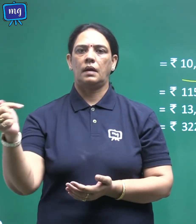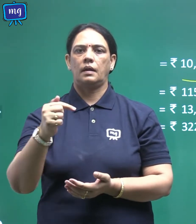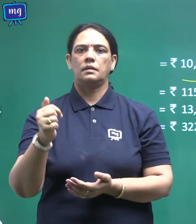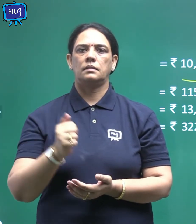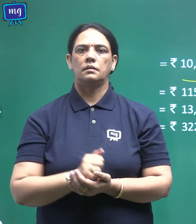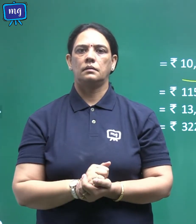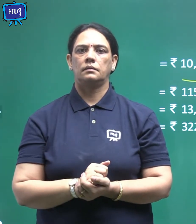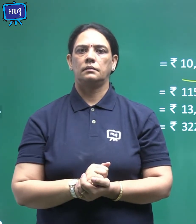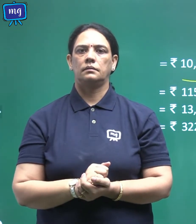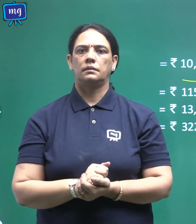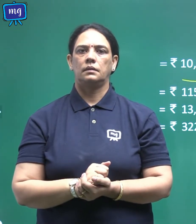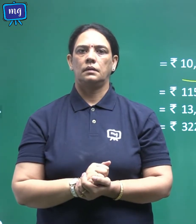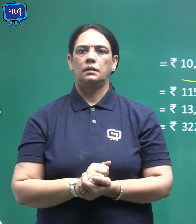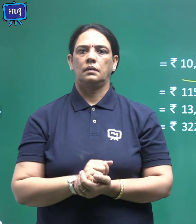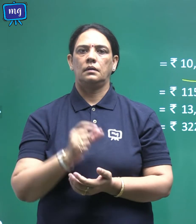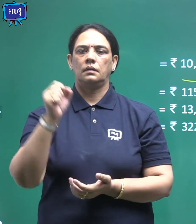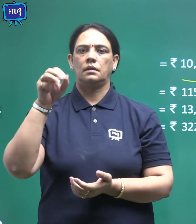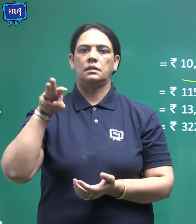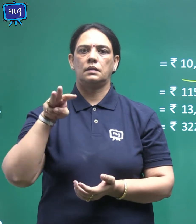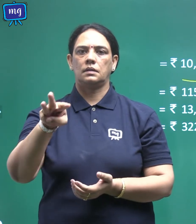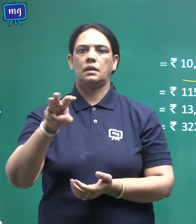माइनस 10,000।